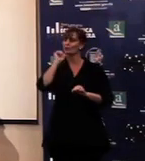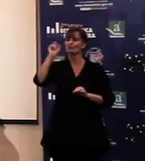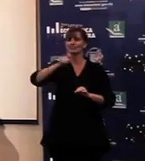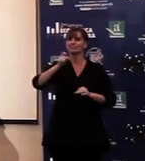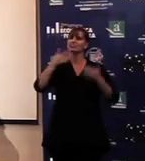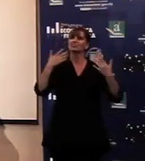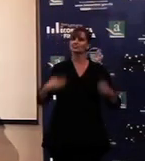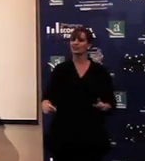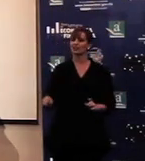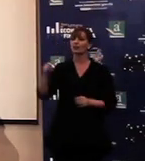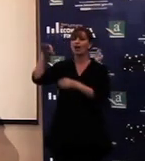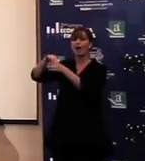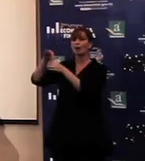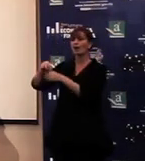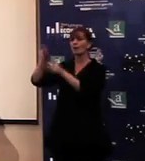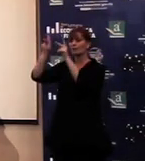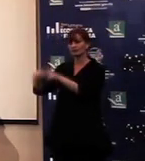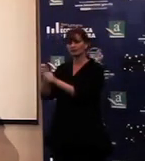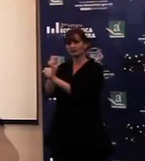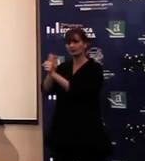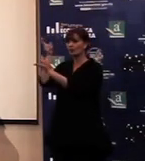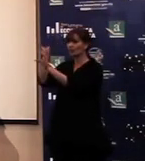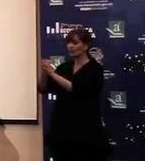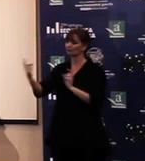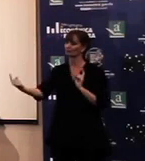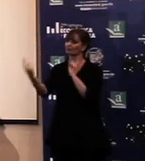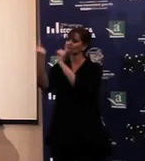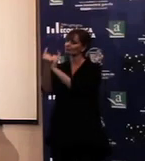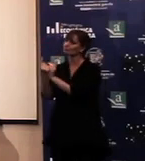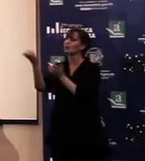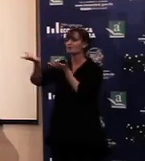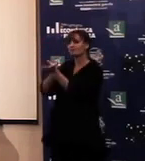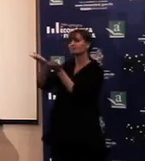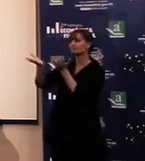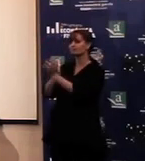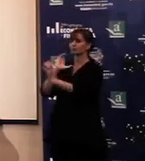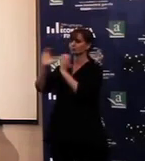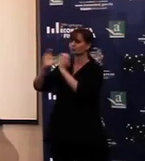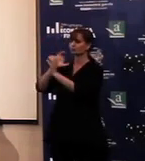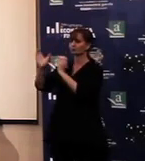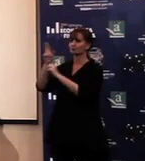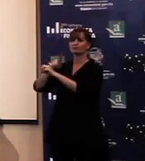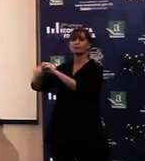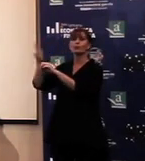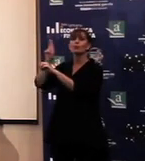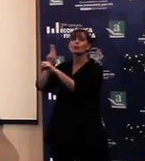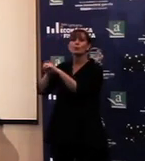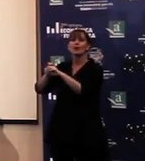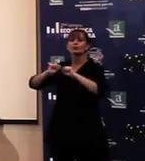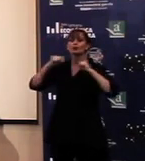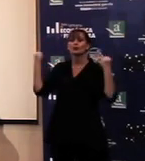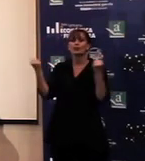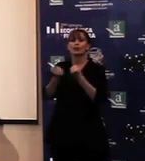de APAP, para poder desarrollarse como una persona normal, en una sociedad abierta